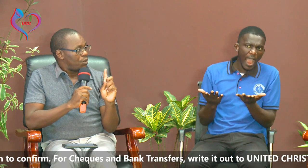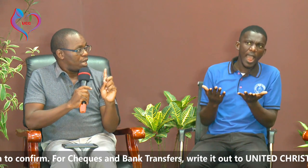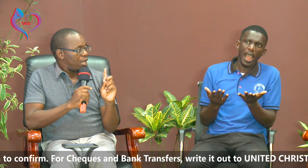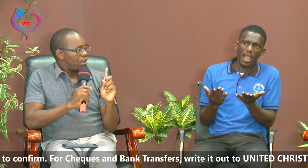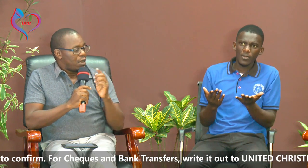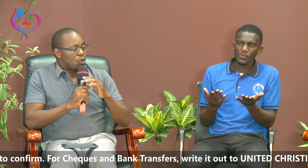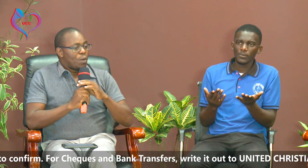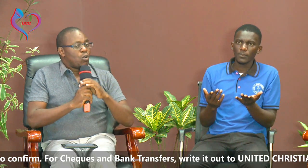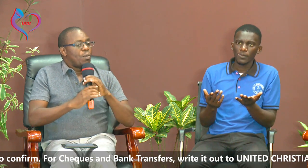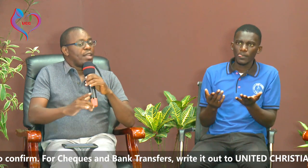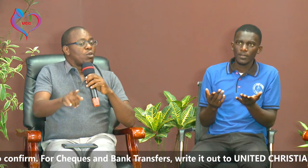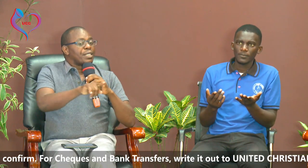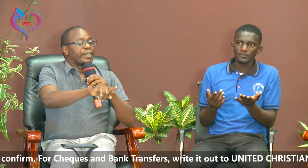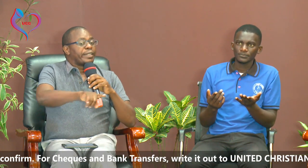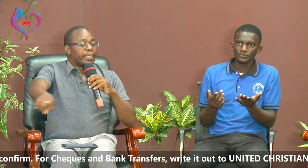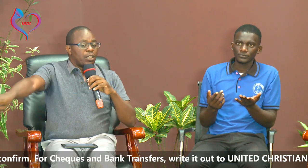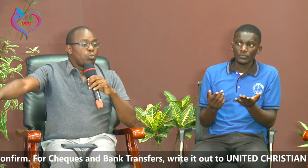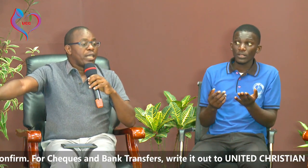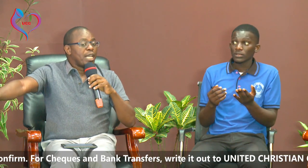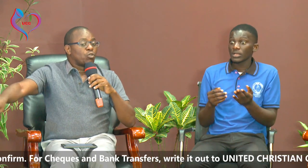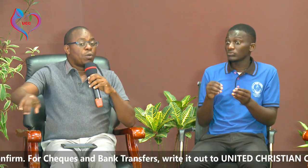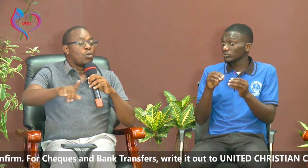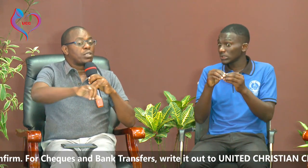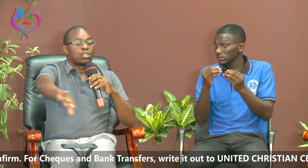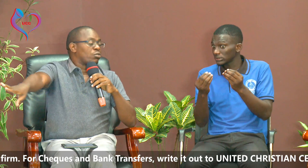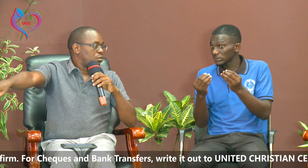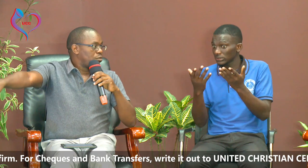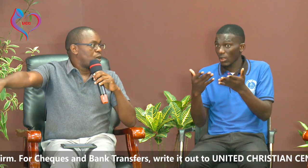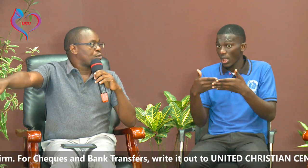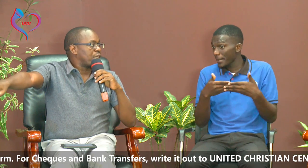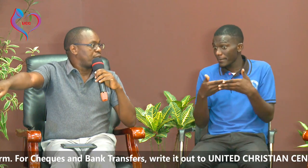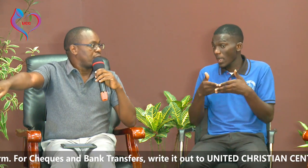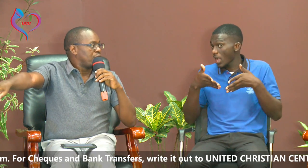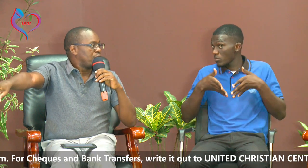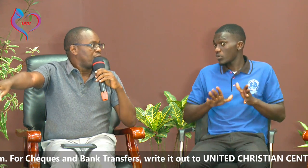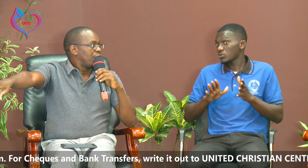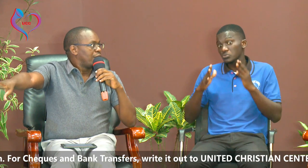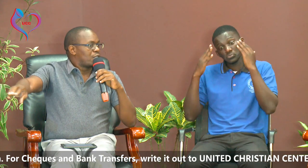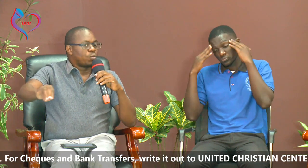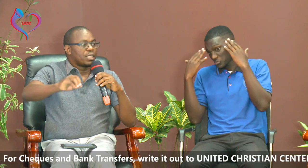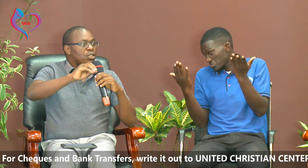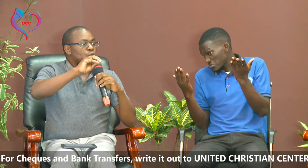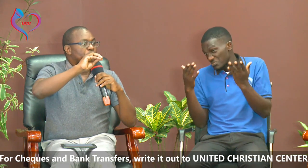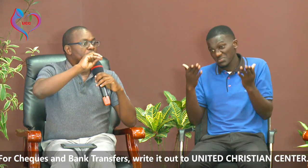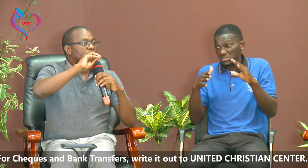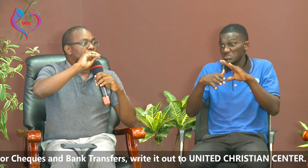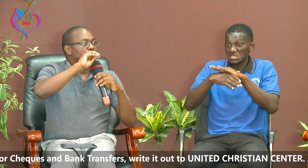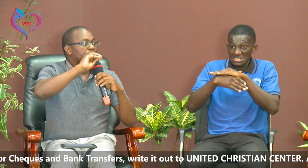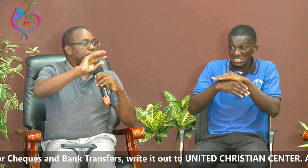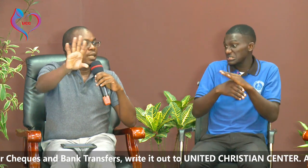lw'okuzaalibwa kubanga omwana gwe bazadde tetumanya yinza okuba homosexual nga gwe tuzadde tetumanya yinza okubanga yagenda okubeera Hitler